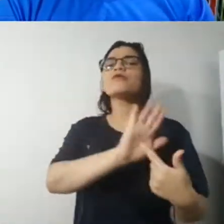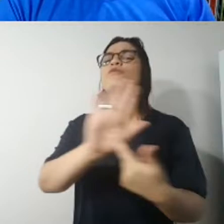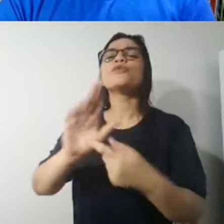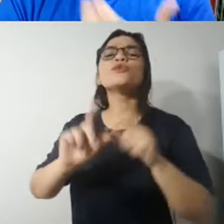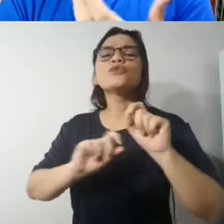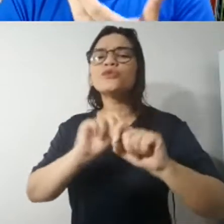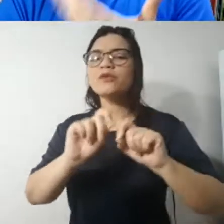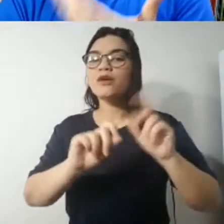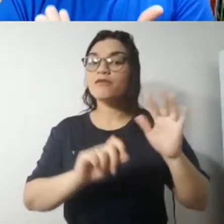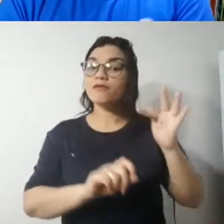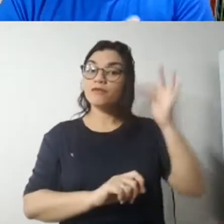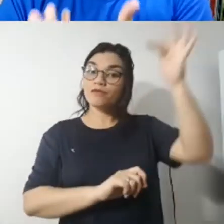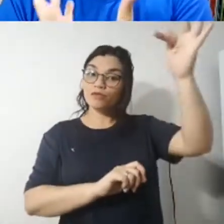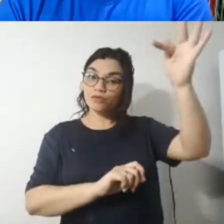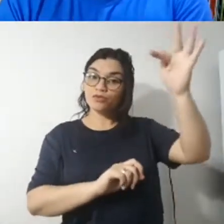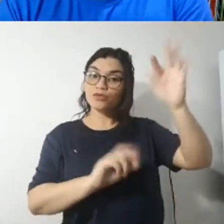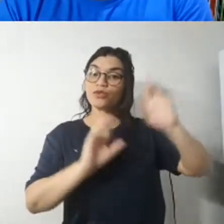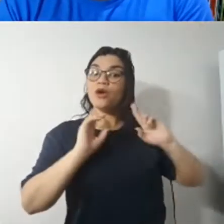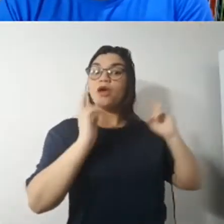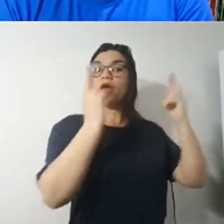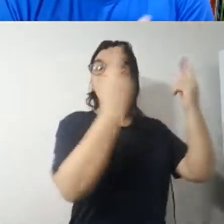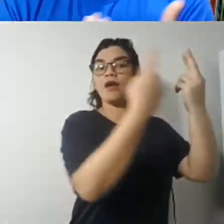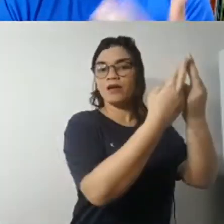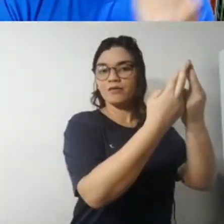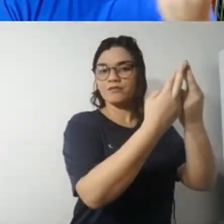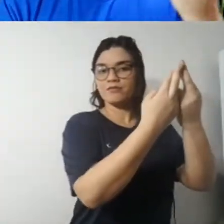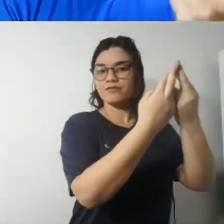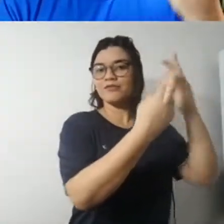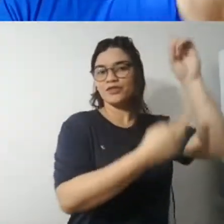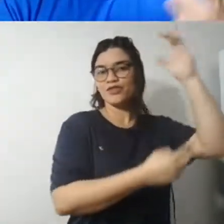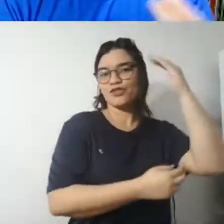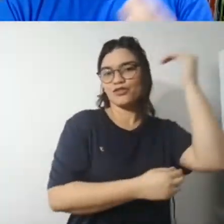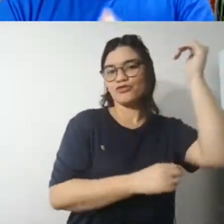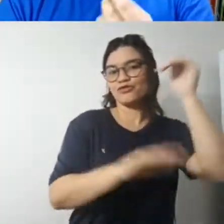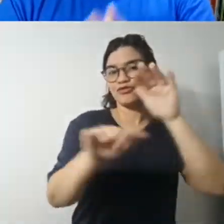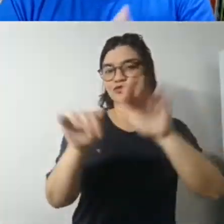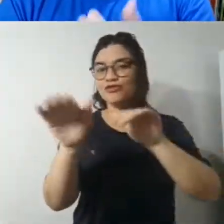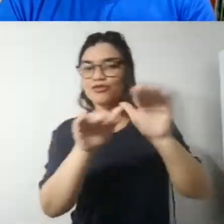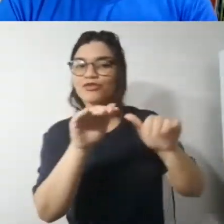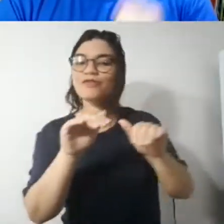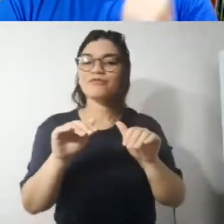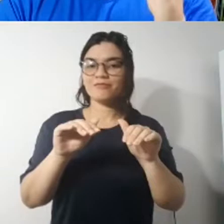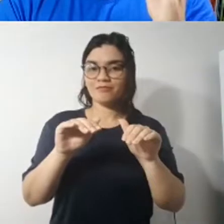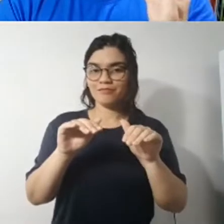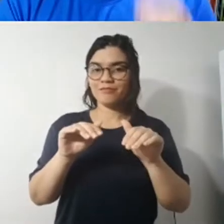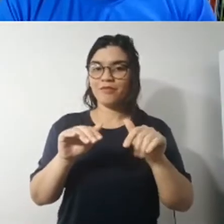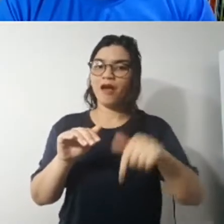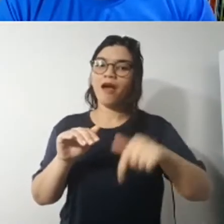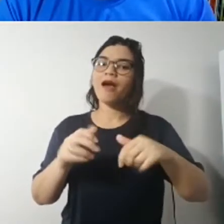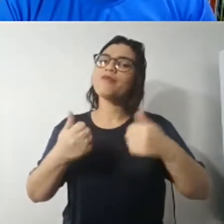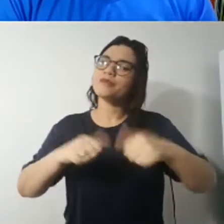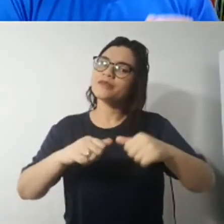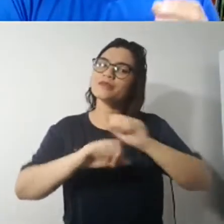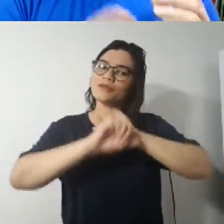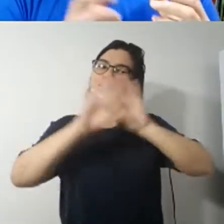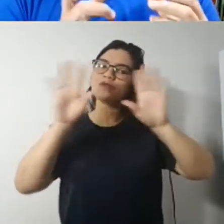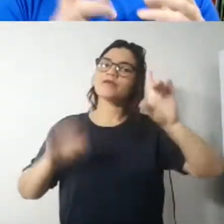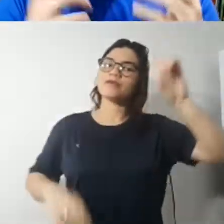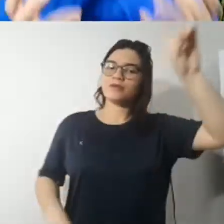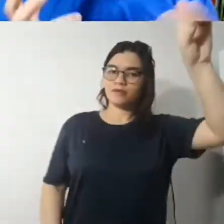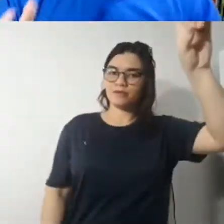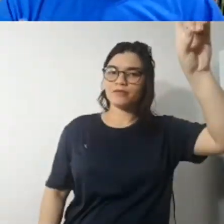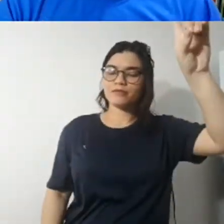vidas. Essa é a nossa missão, esse é o nosso chamado. Viver para a glória de Deus enquanto estamos aqui nesta terra. E, por